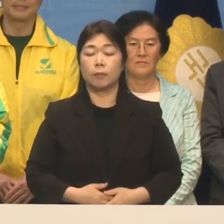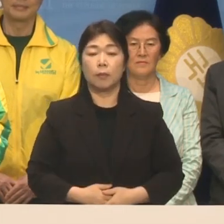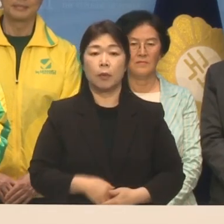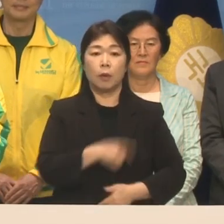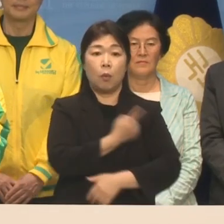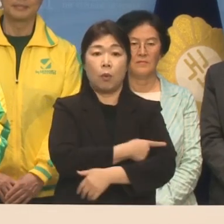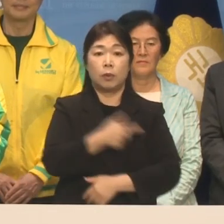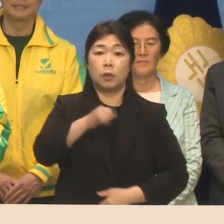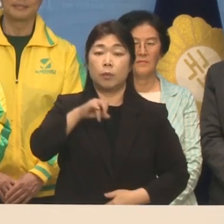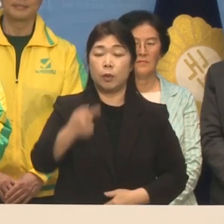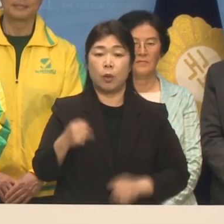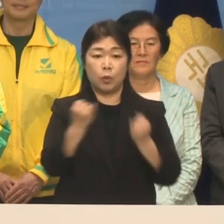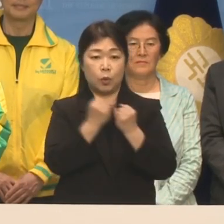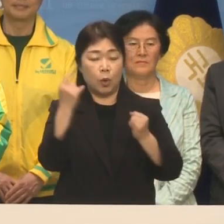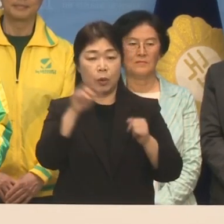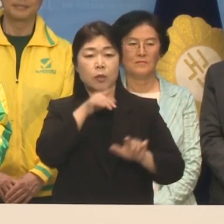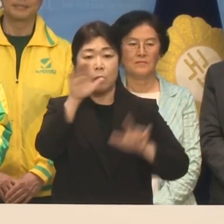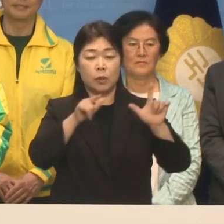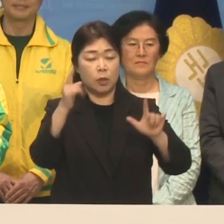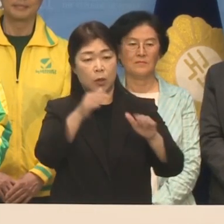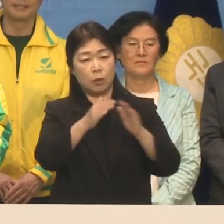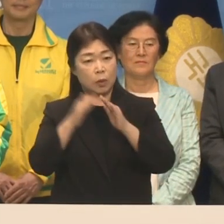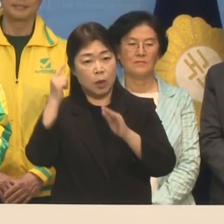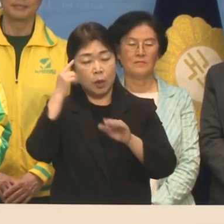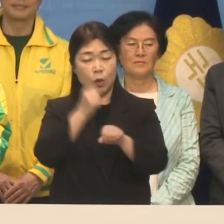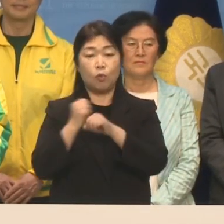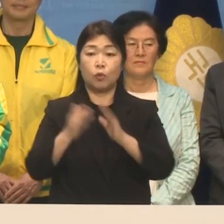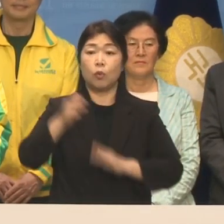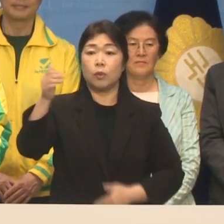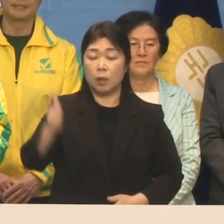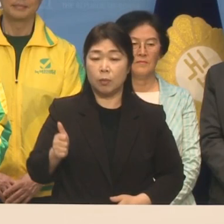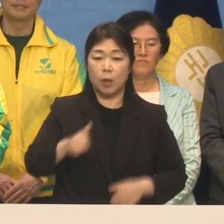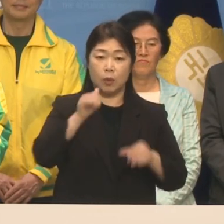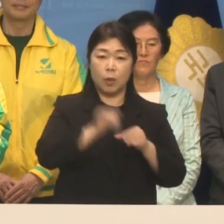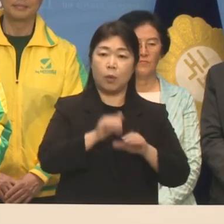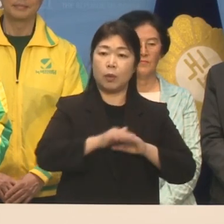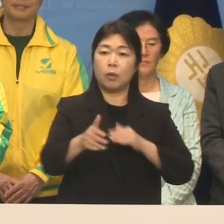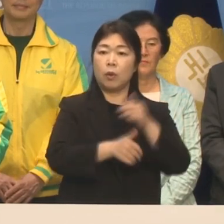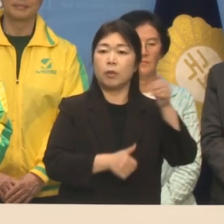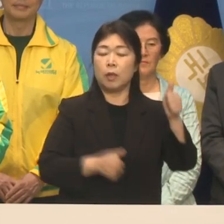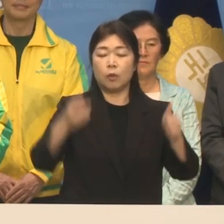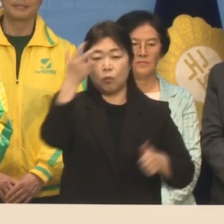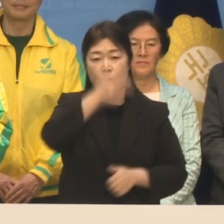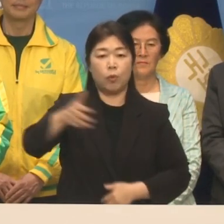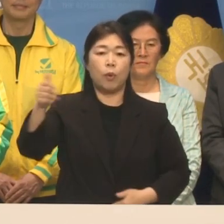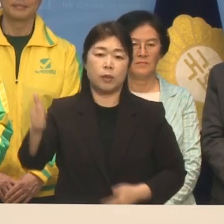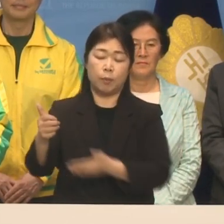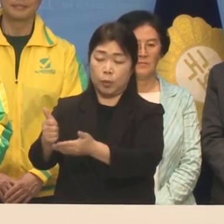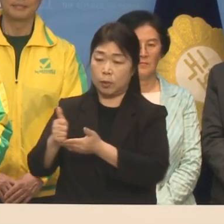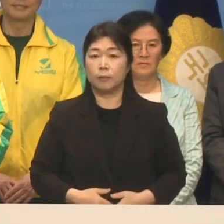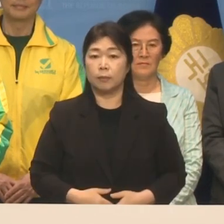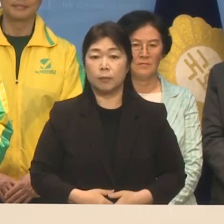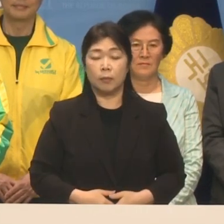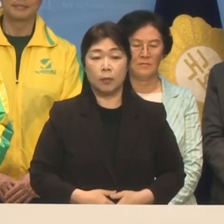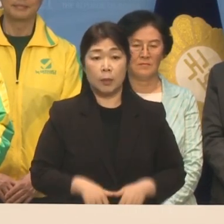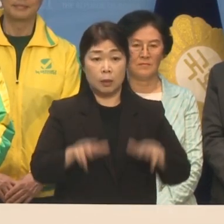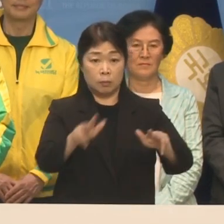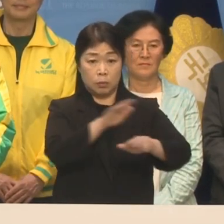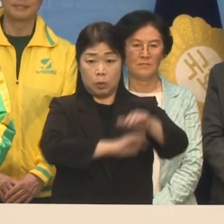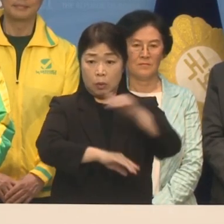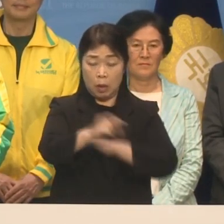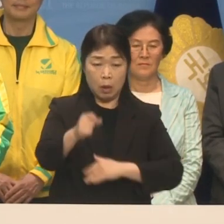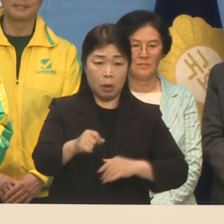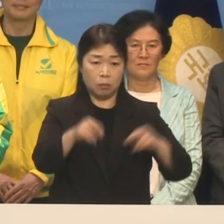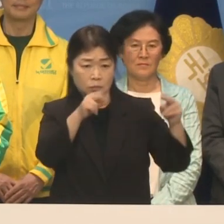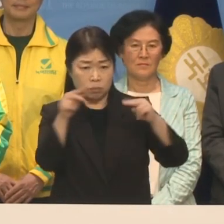권김현영 여성현실연구소 소장님 또한 선대위 후원회장으로 모셨습니다. 거대 양당 공천 잡음과 막말